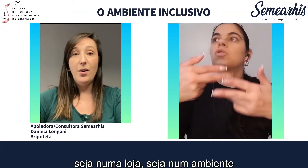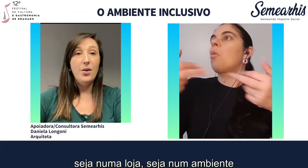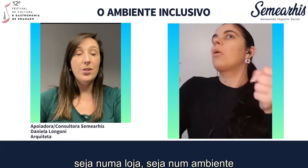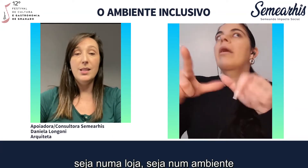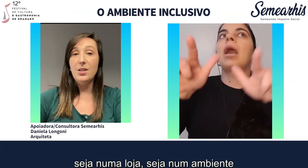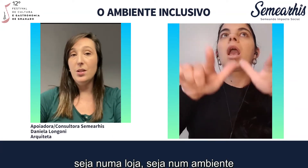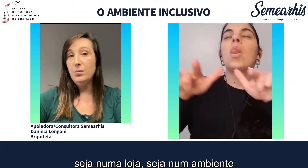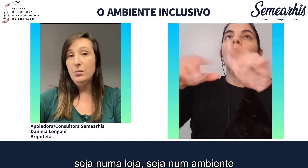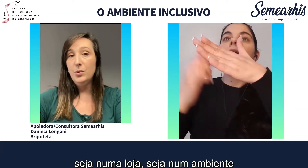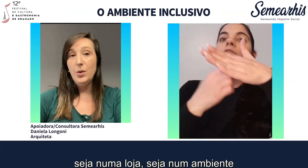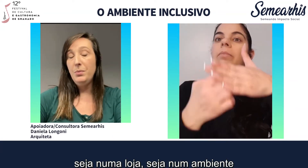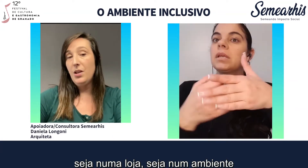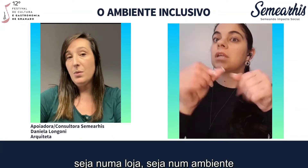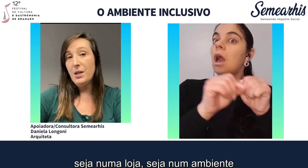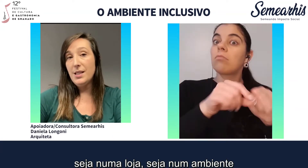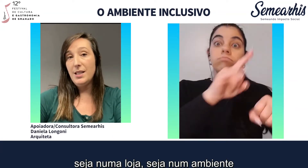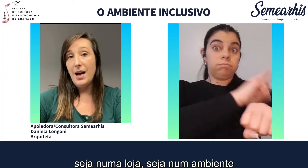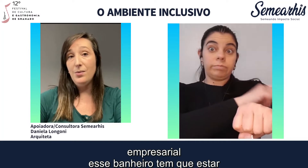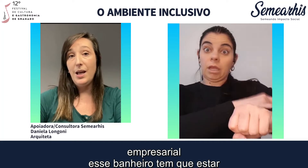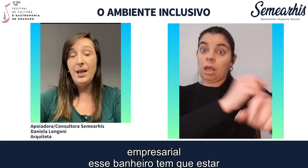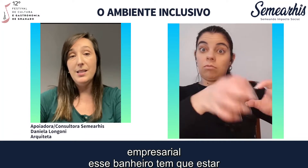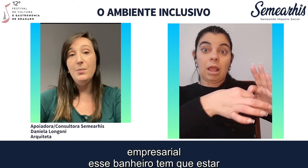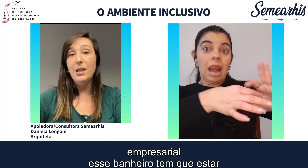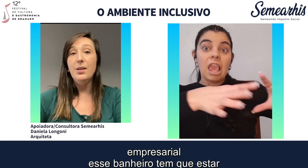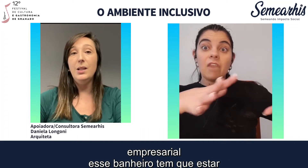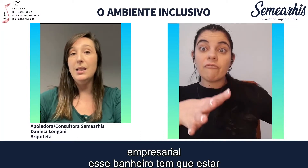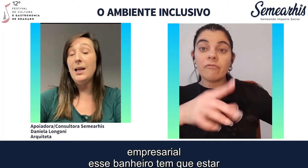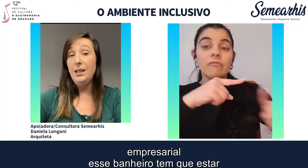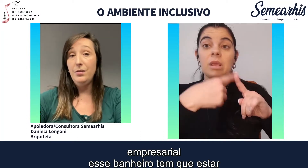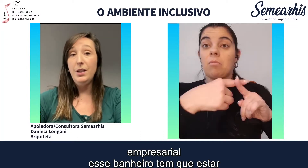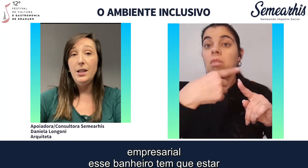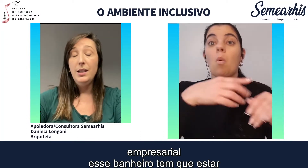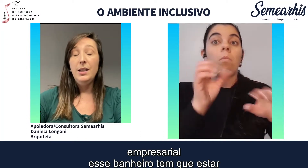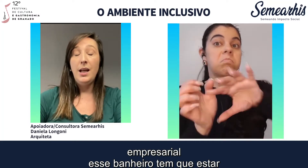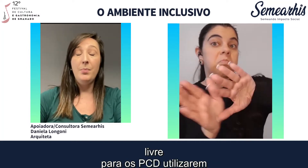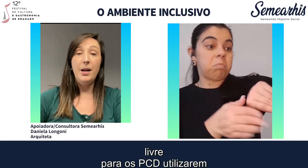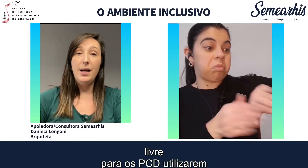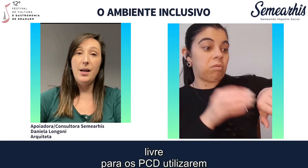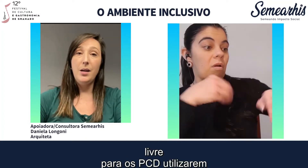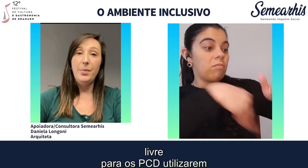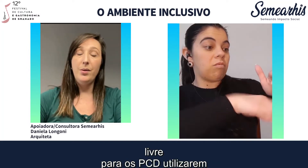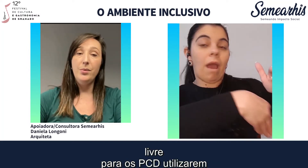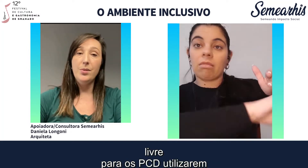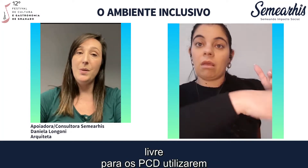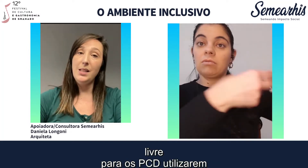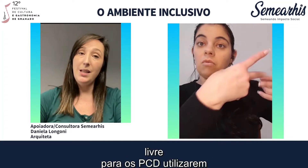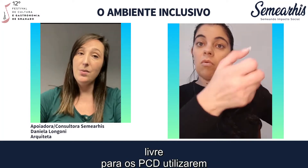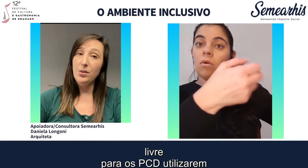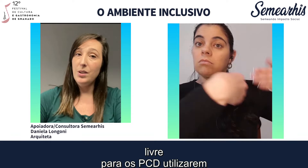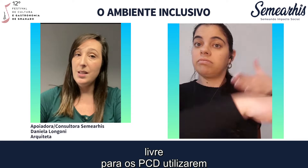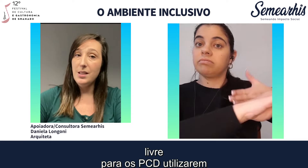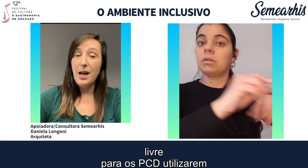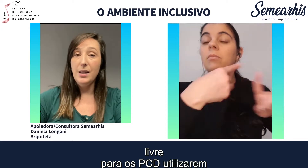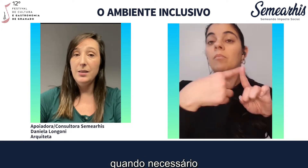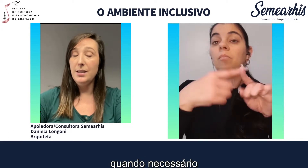numa loja, seja num ambiente empresarial, né? Esse banheiro tem que estar livre, né? Para os PCDs,